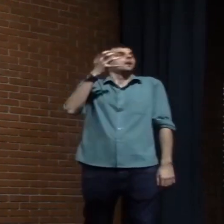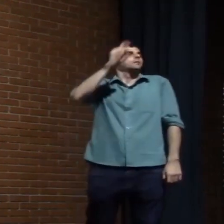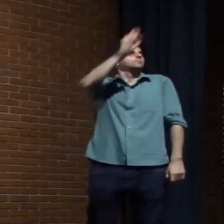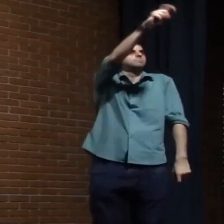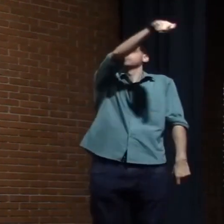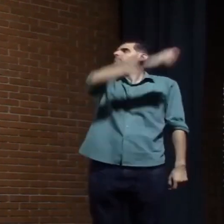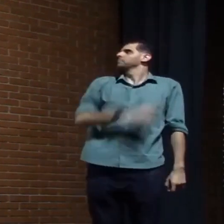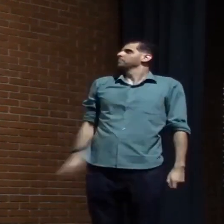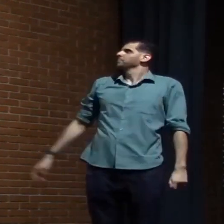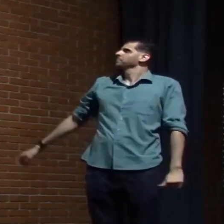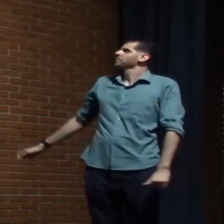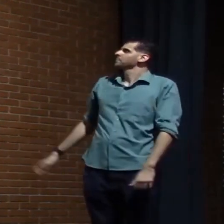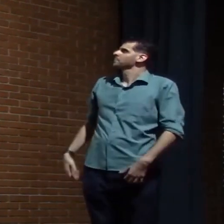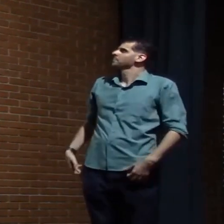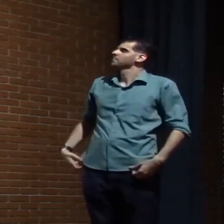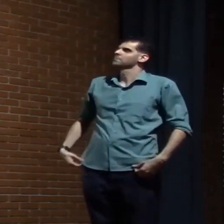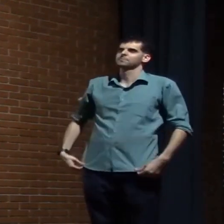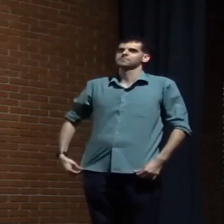mudar. Pode mudar.